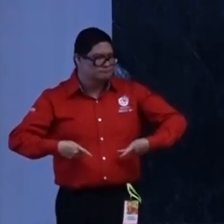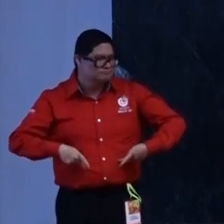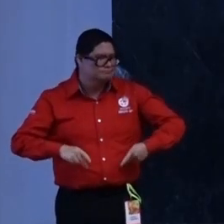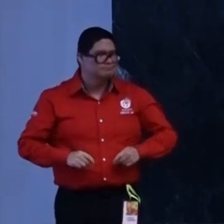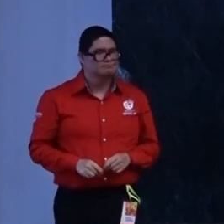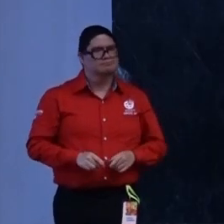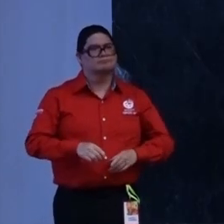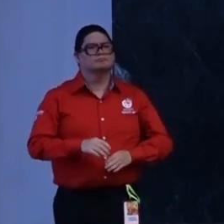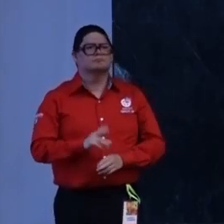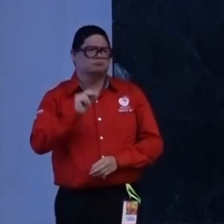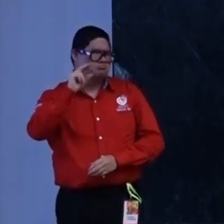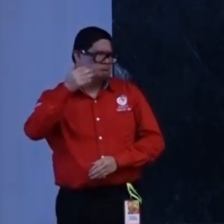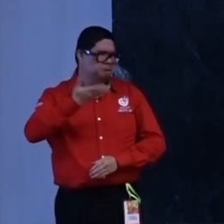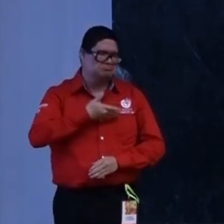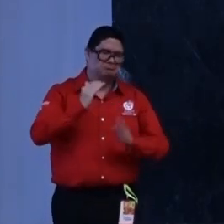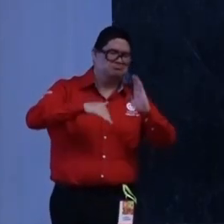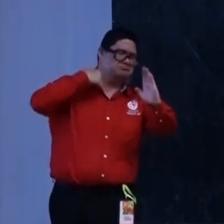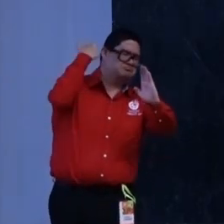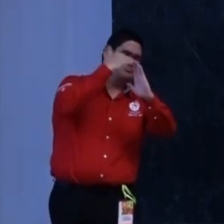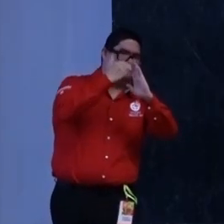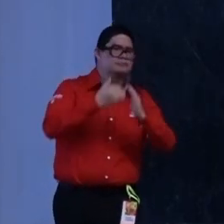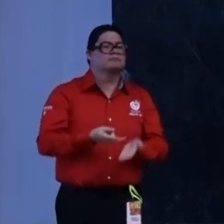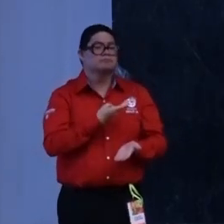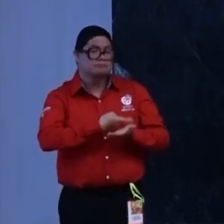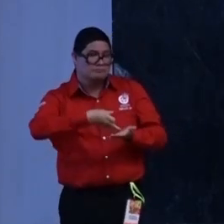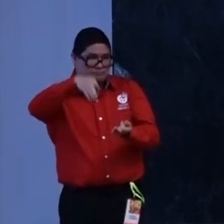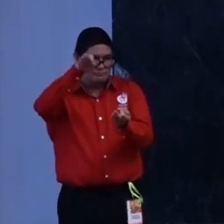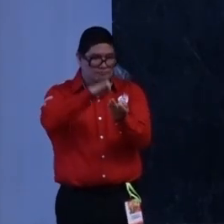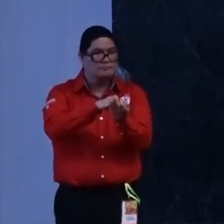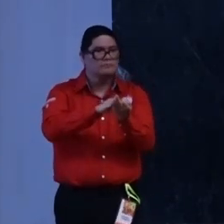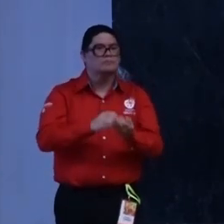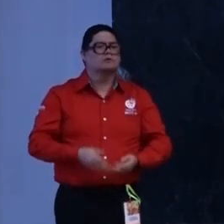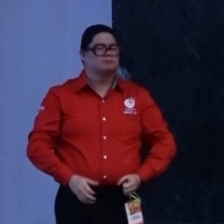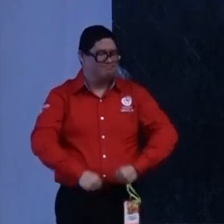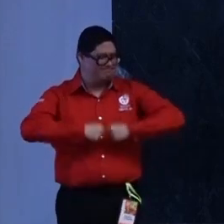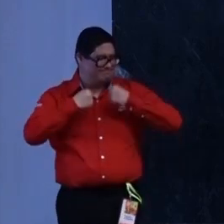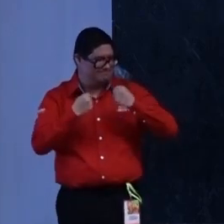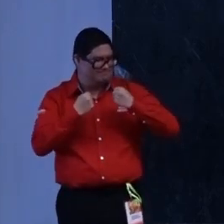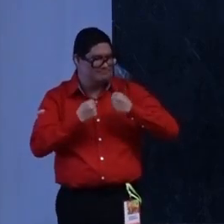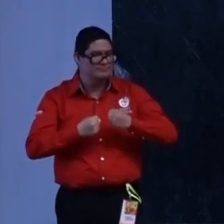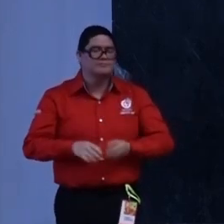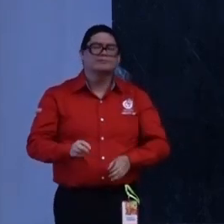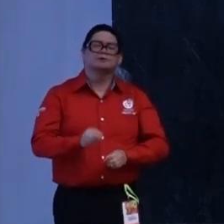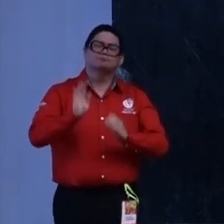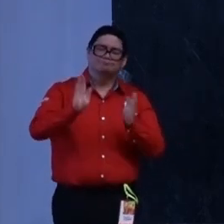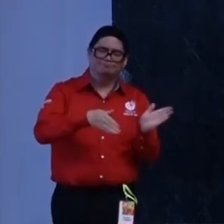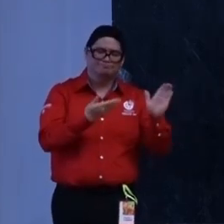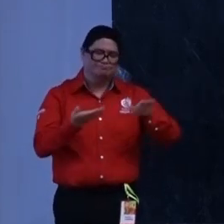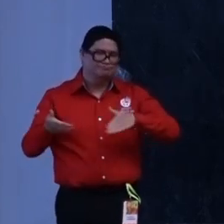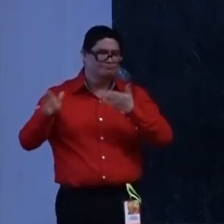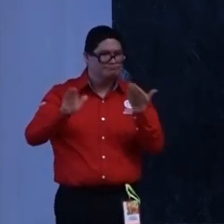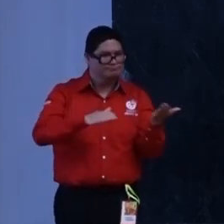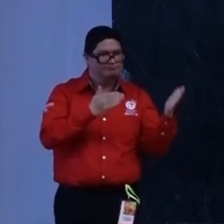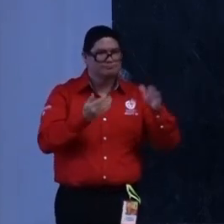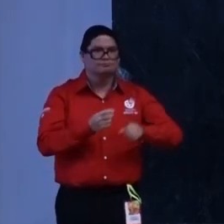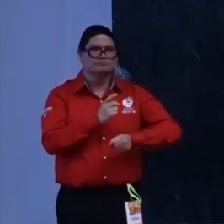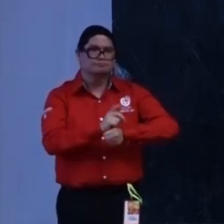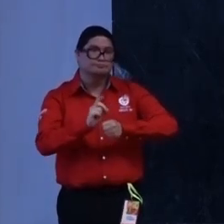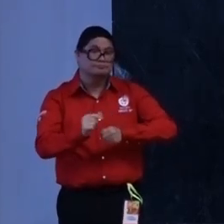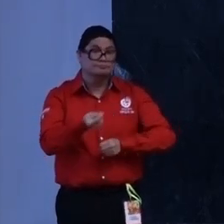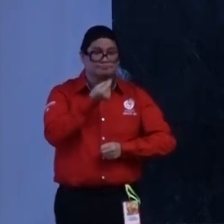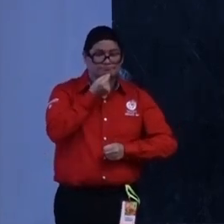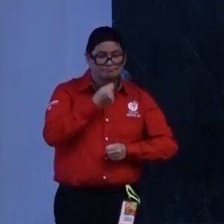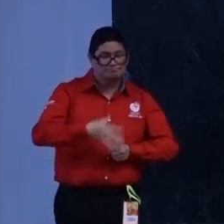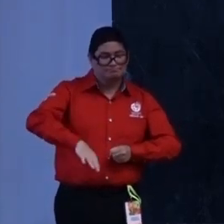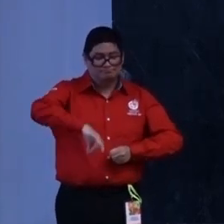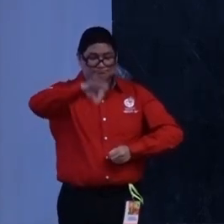han definido sus límites, sino su valentía. Su gran pasión es la música clásica. Desde pequeño encontró